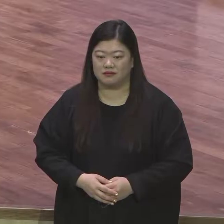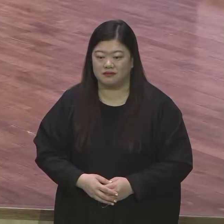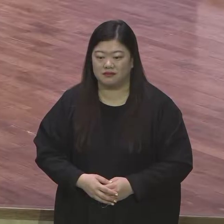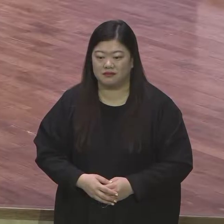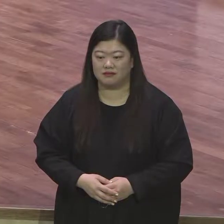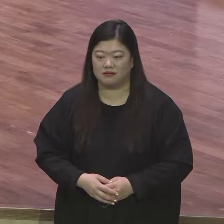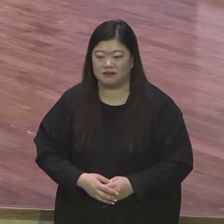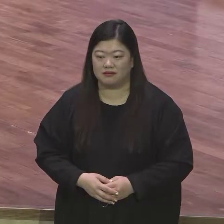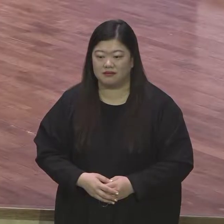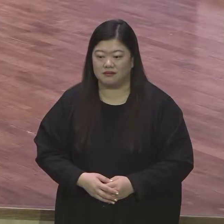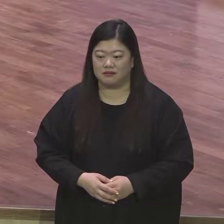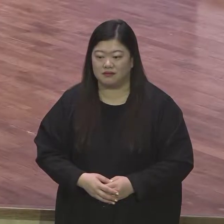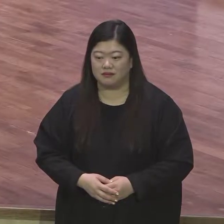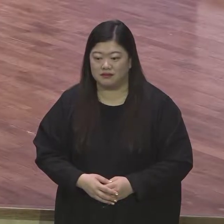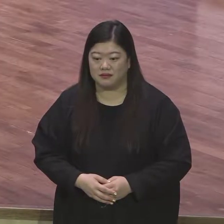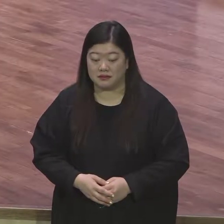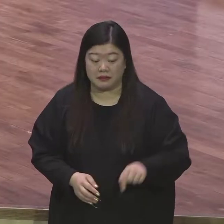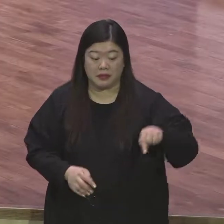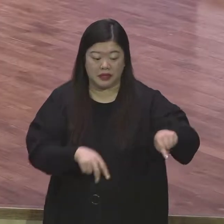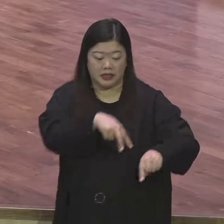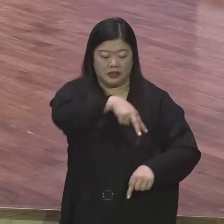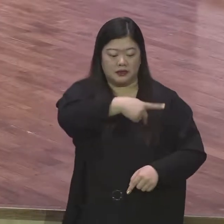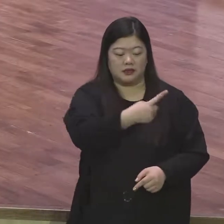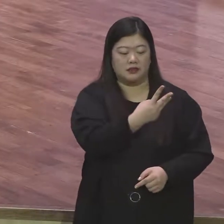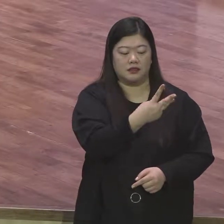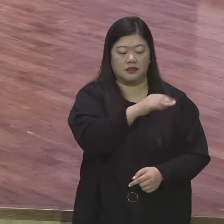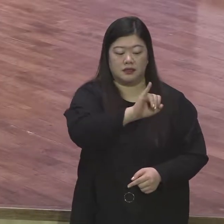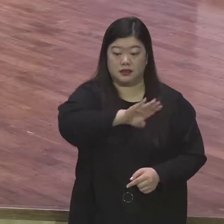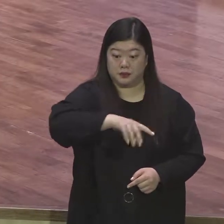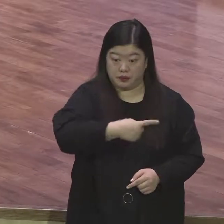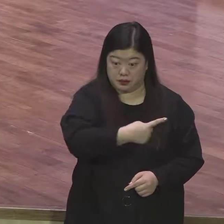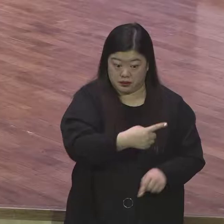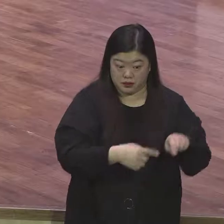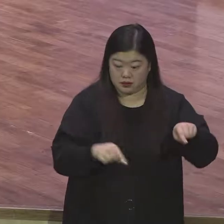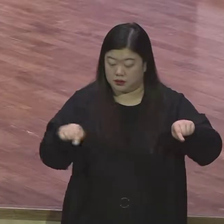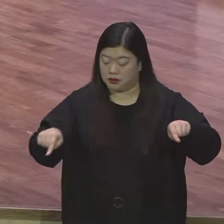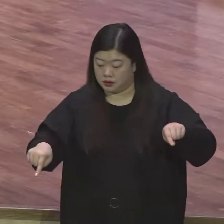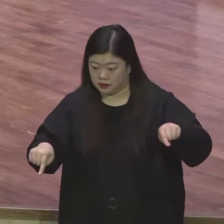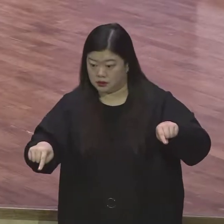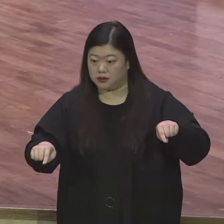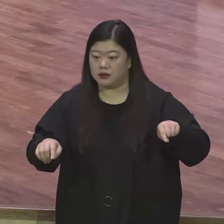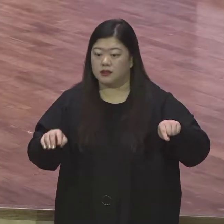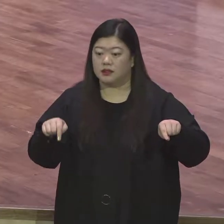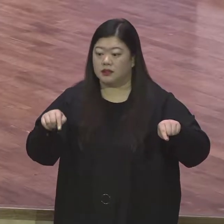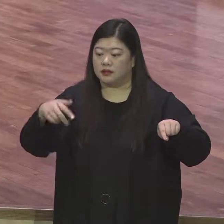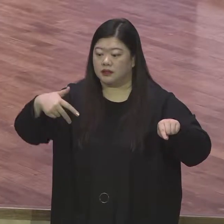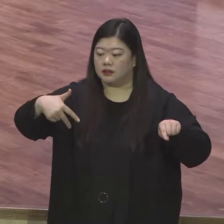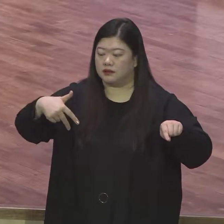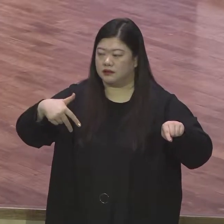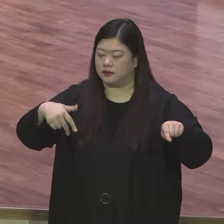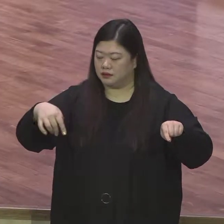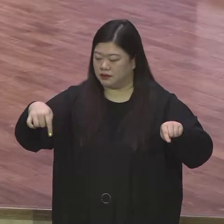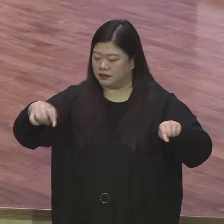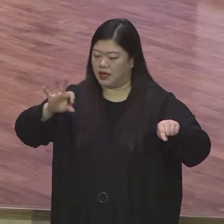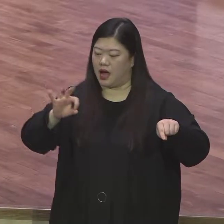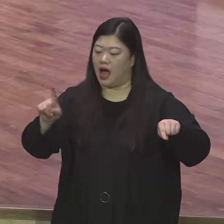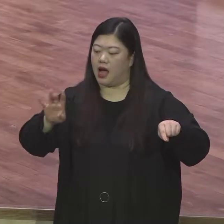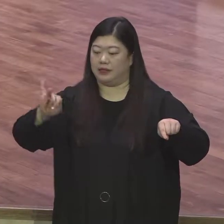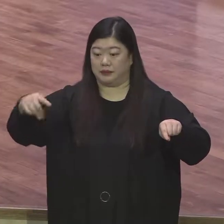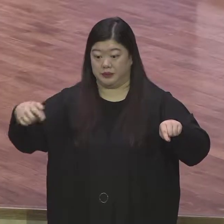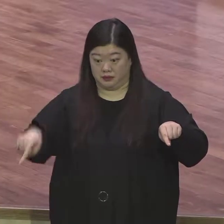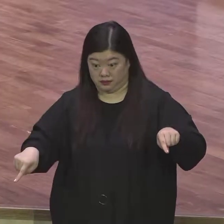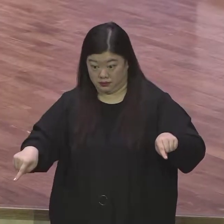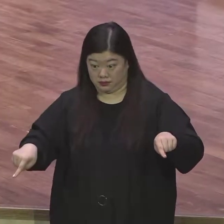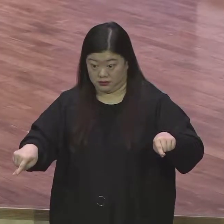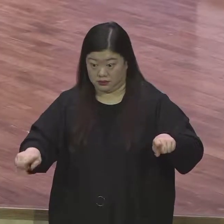이 스티브 잡스와 동역한 이 아이브. 제가 왜 이 말씀드리느냐. 우리가